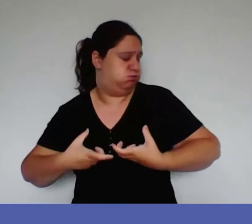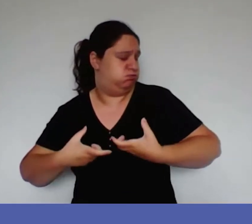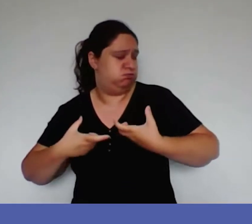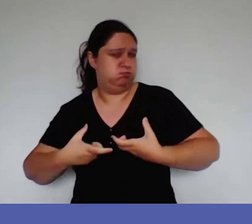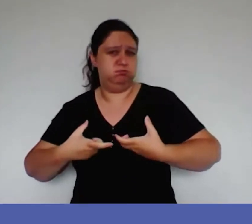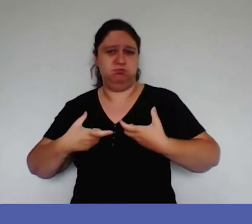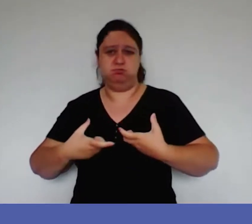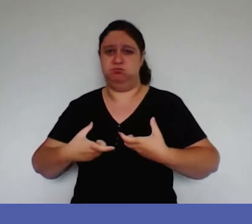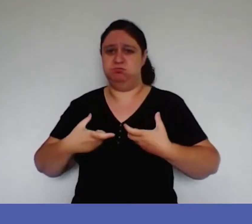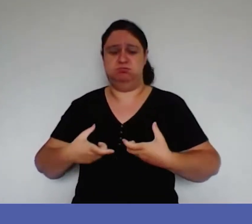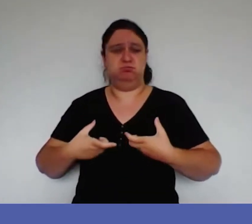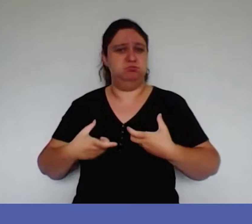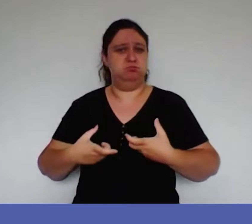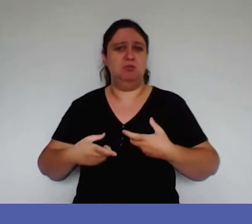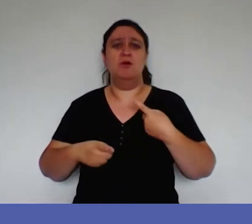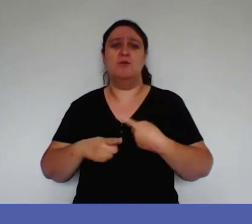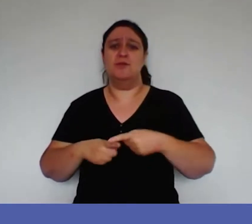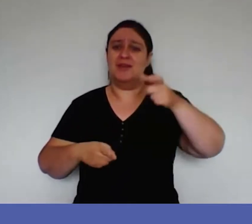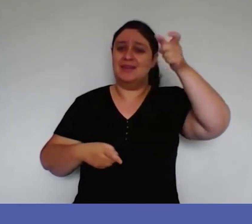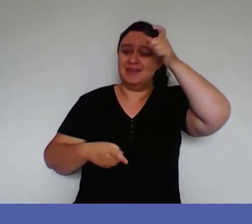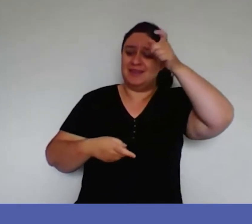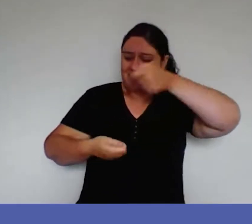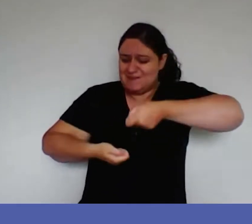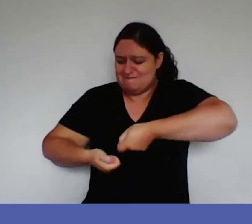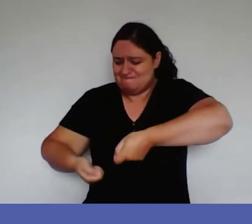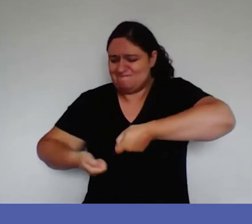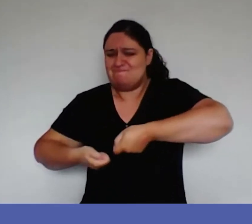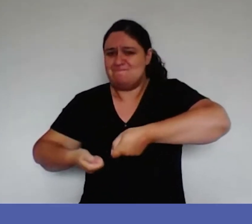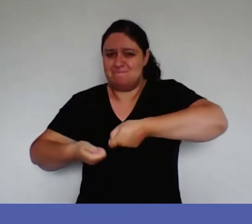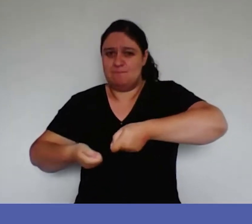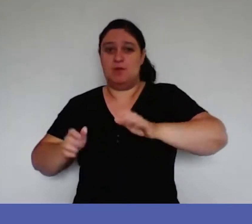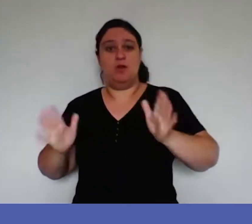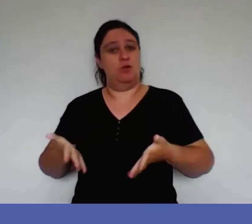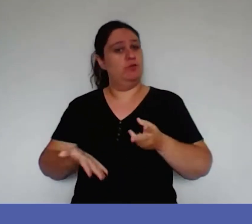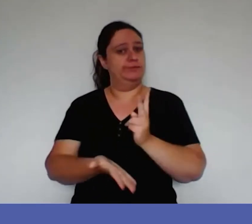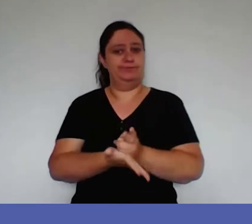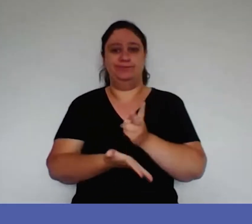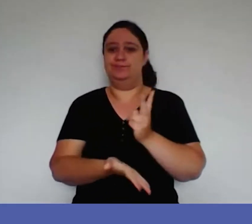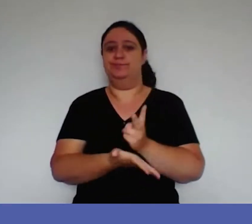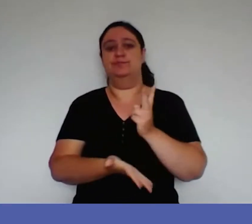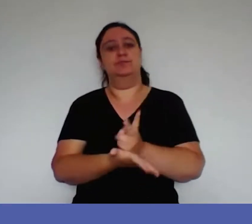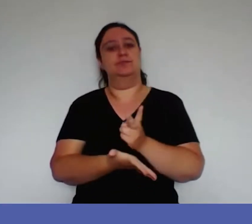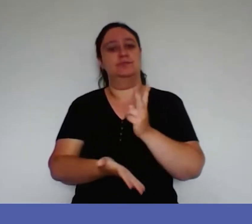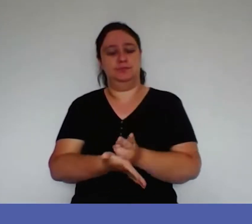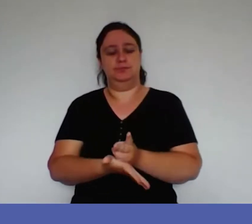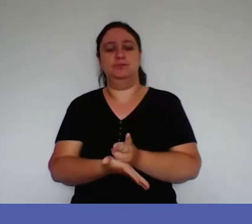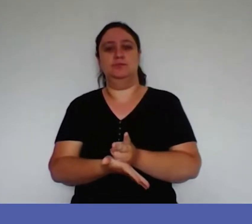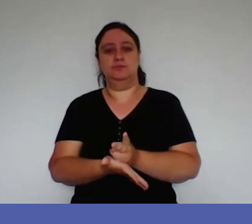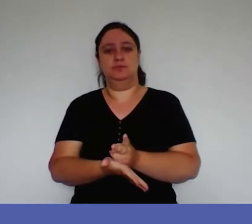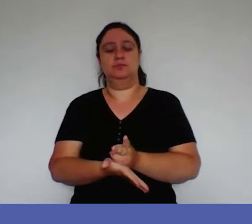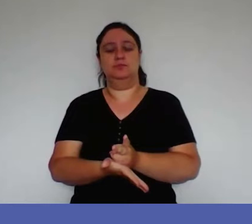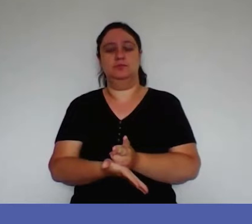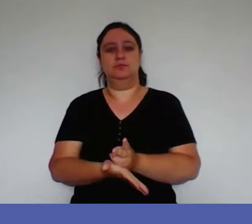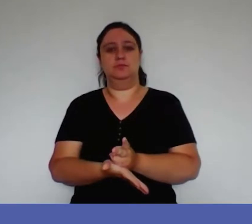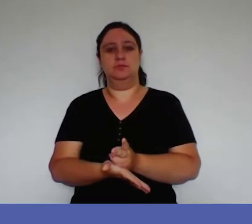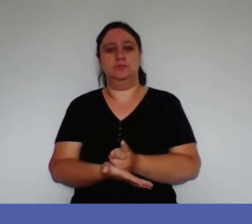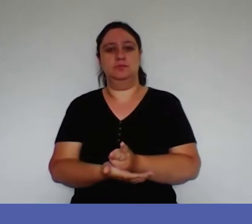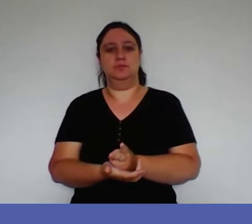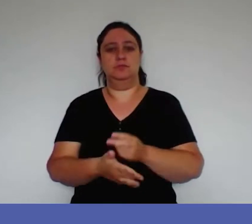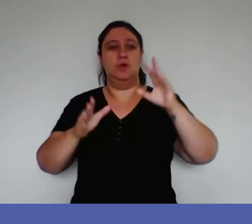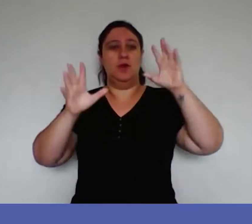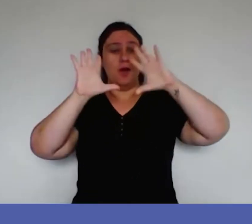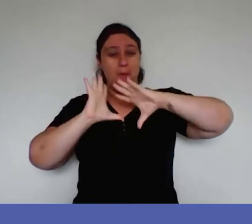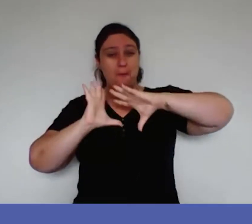jugo satânico. Hoje não é diferente. Hoje nós vivemos ainda, o mundo vive debaixo desse